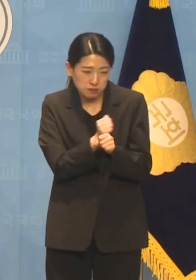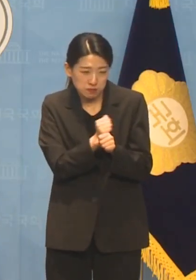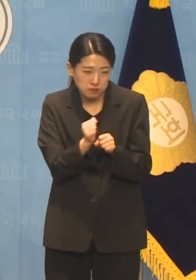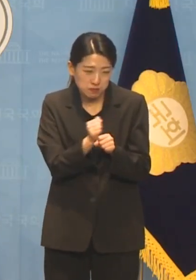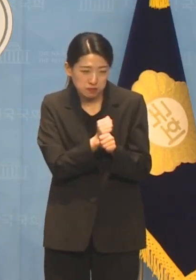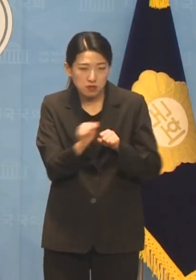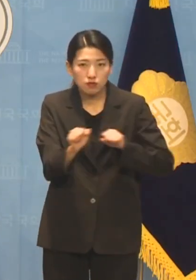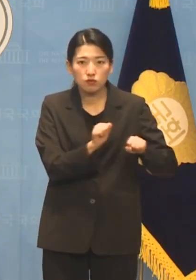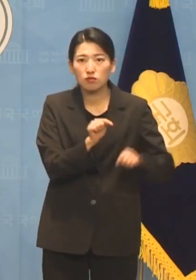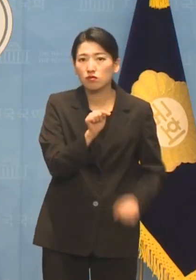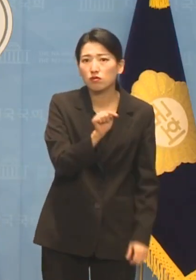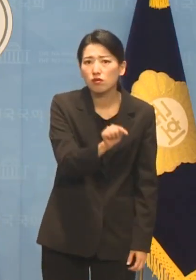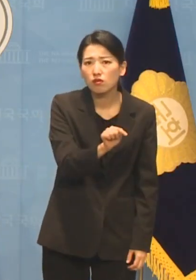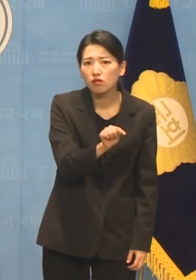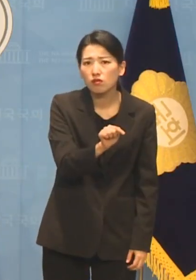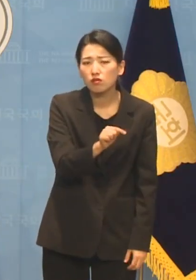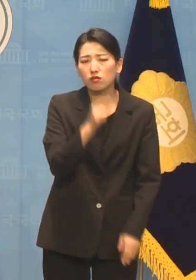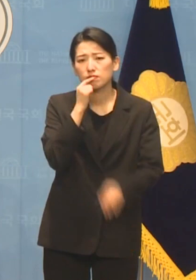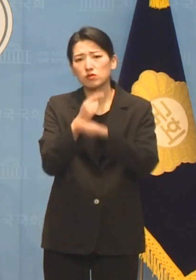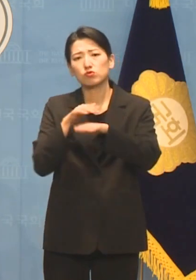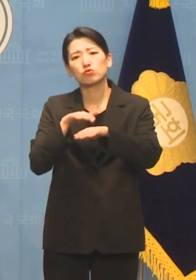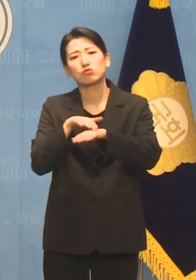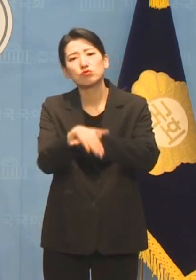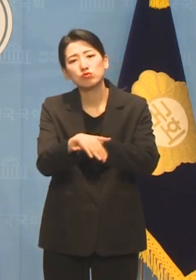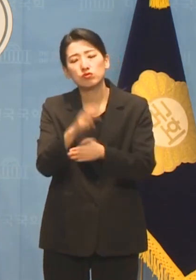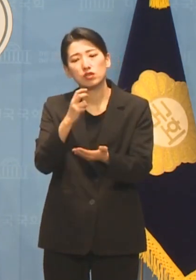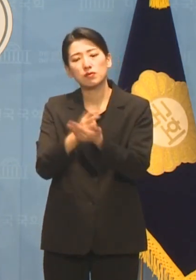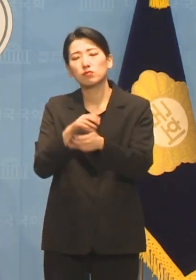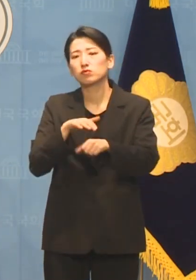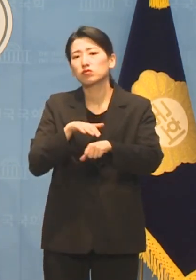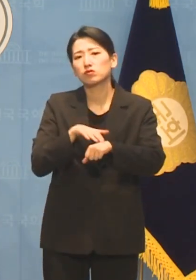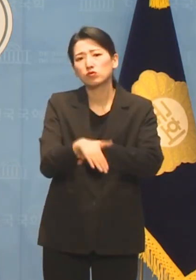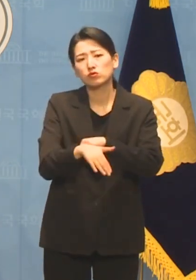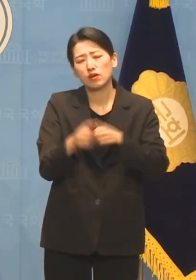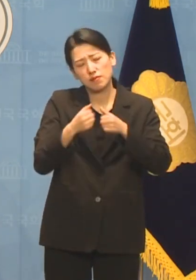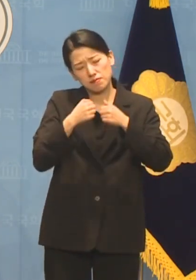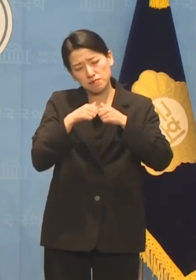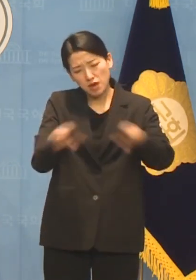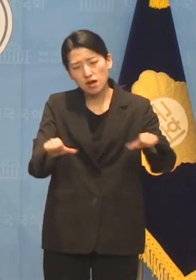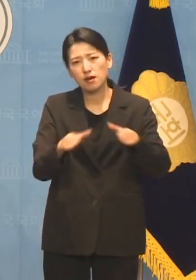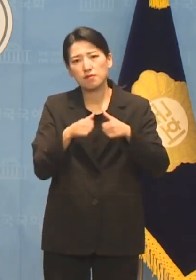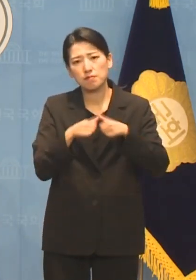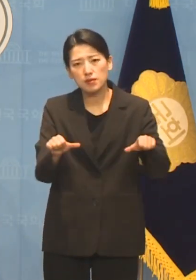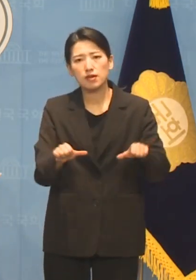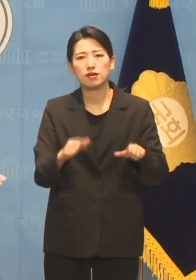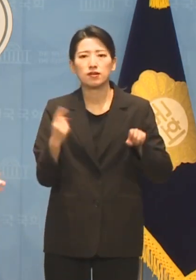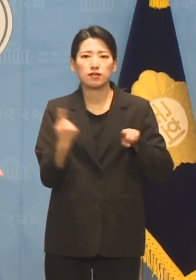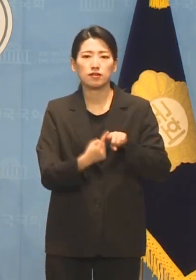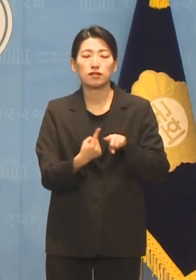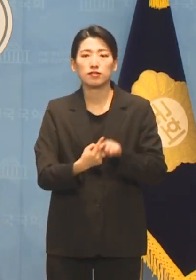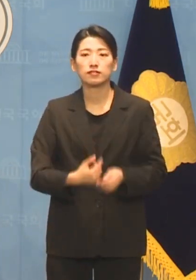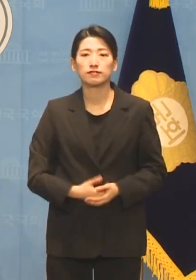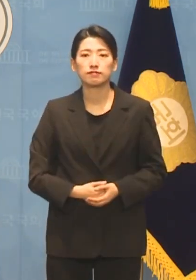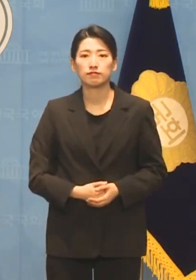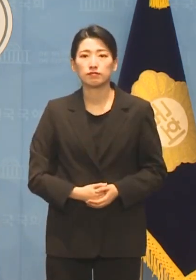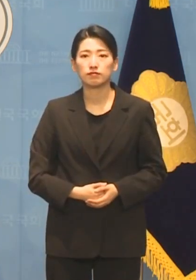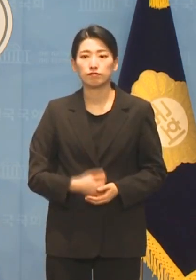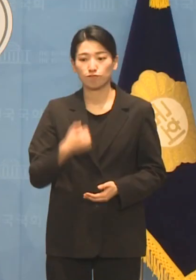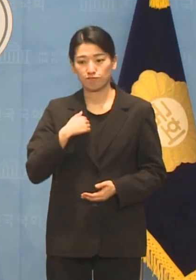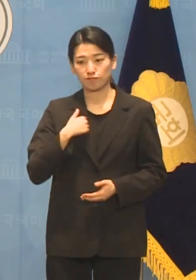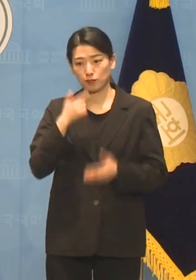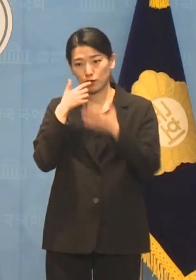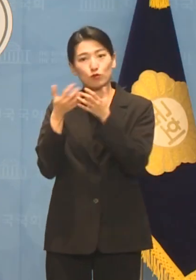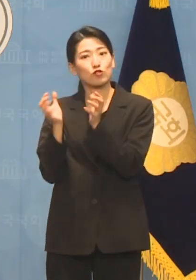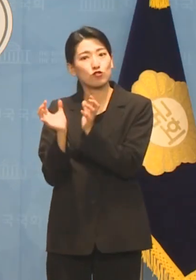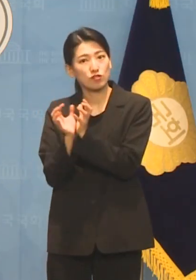넘어 민주주의와 법치 질서를 심각하게 위협하는 헌정질서 파괴 행위입니다. 더불어민주당